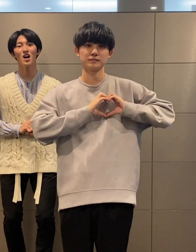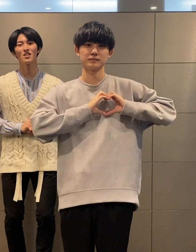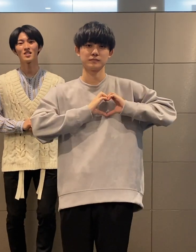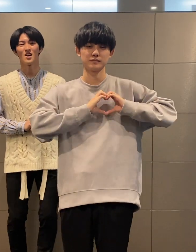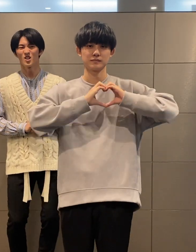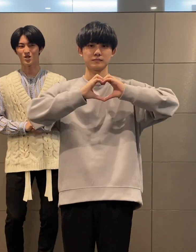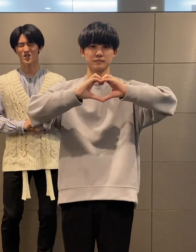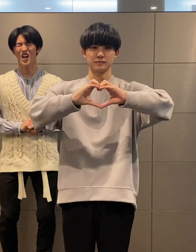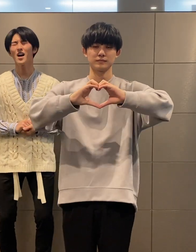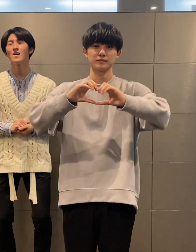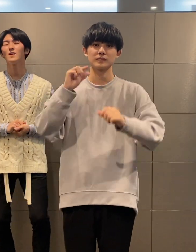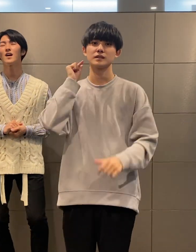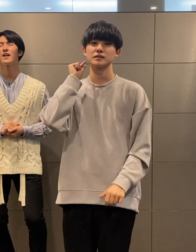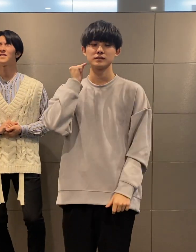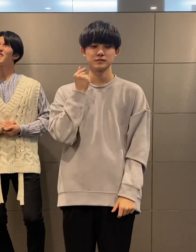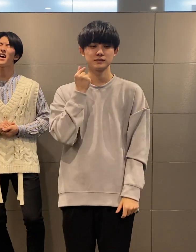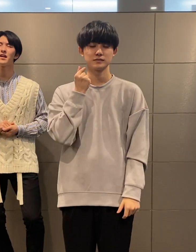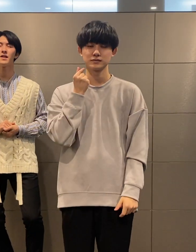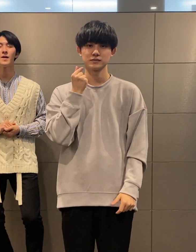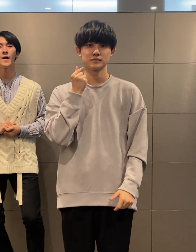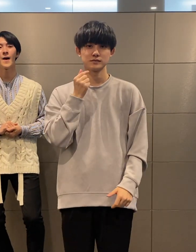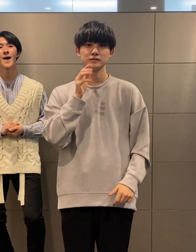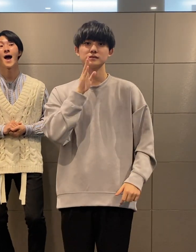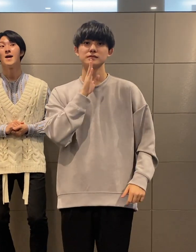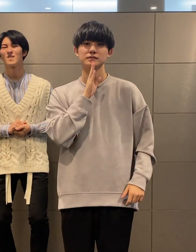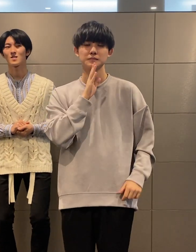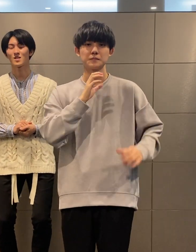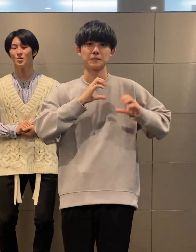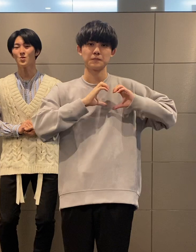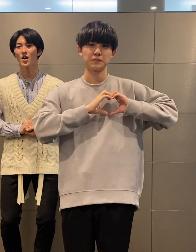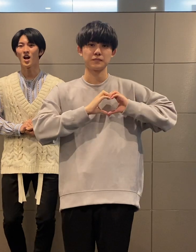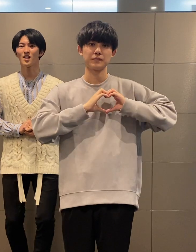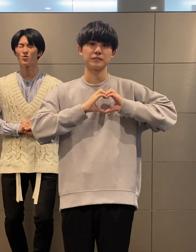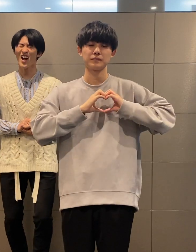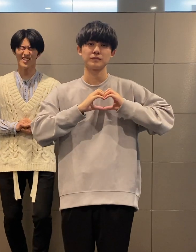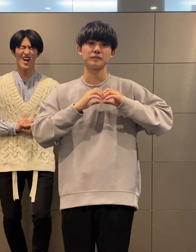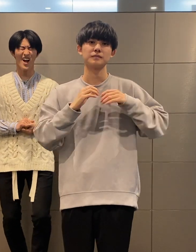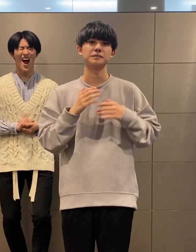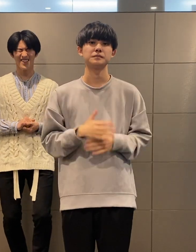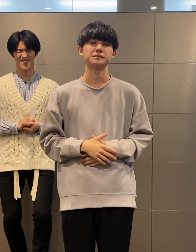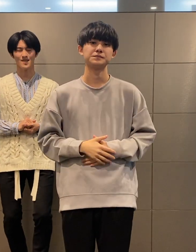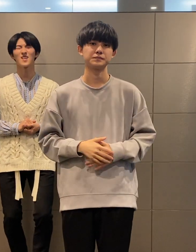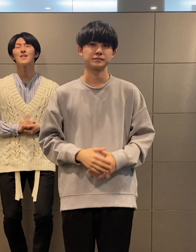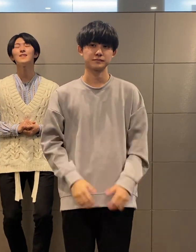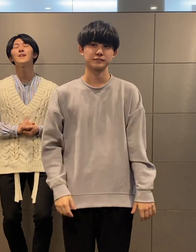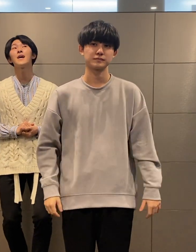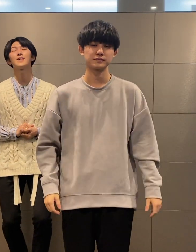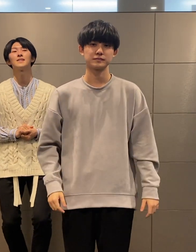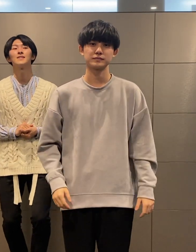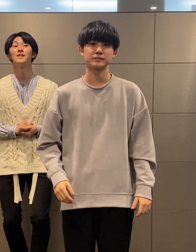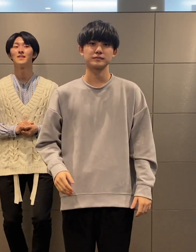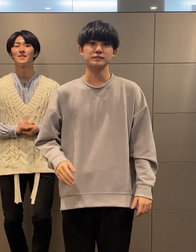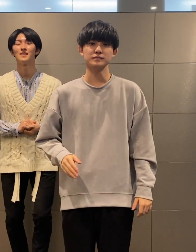ツーハート伝えられない、ツーハート分からない、